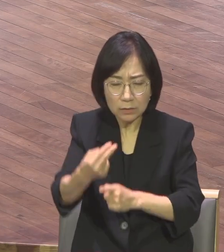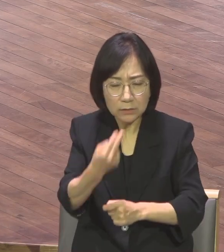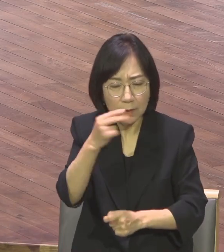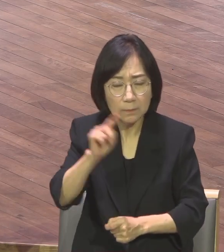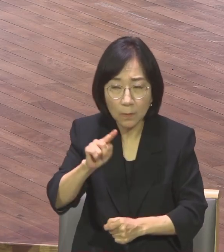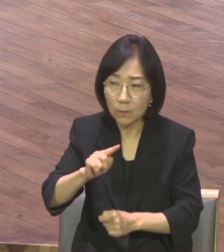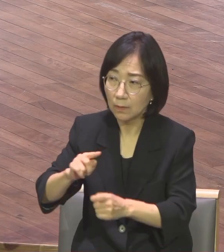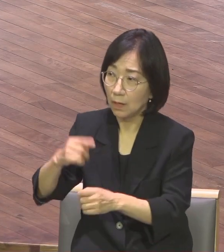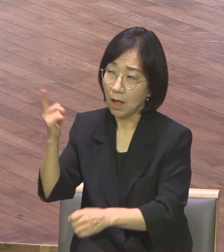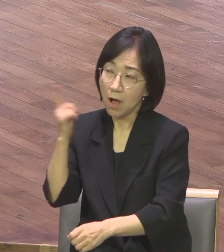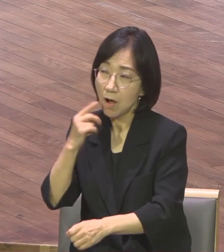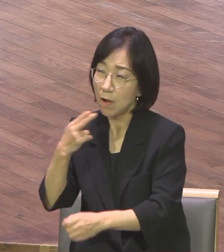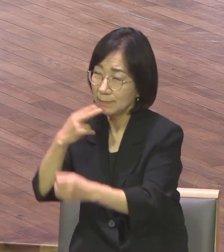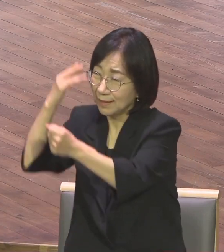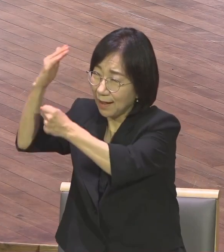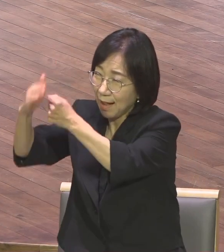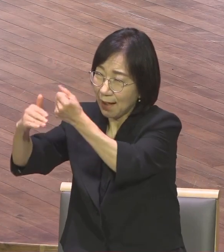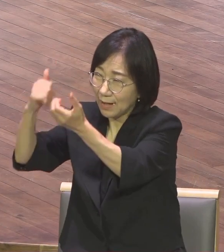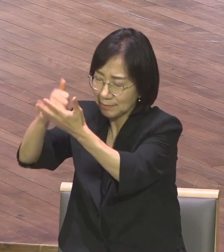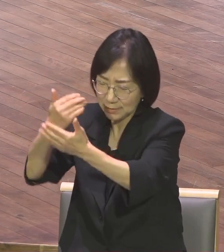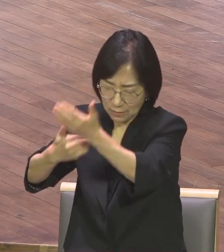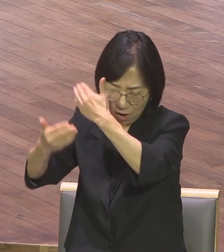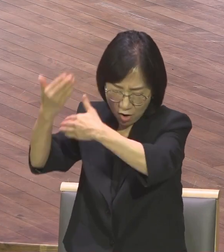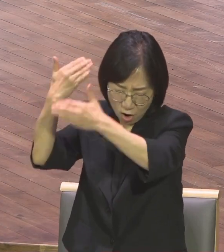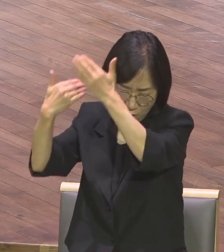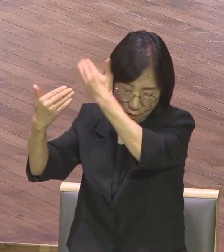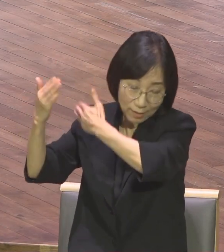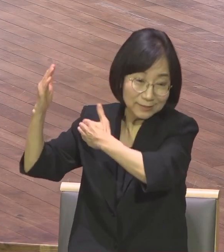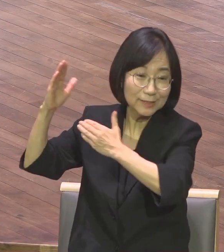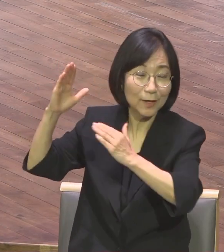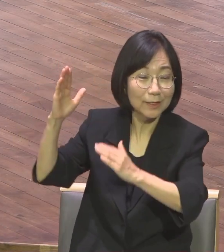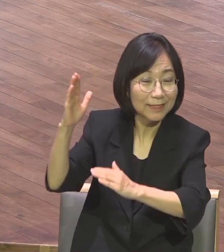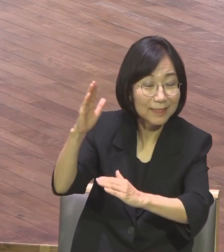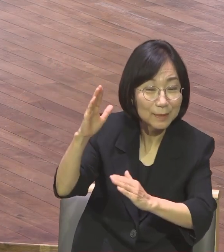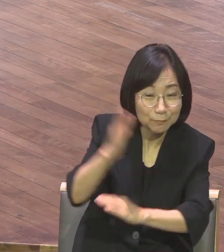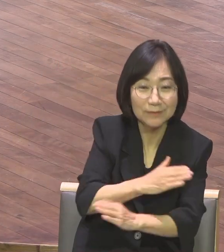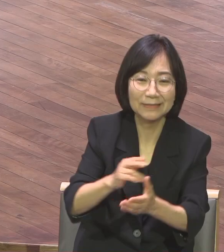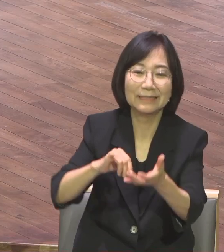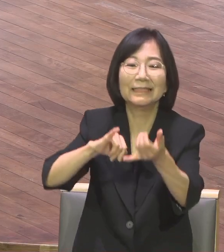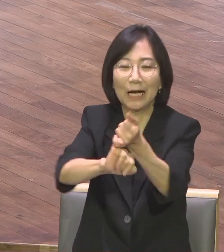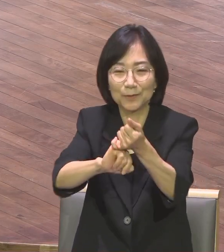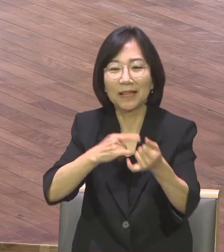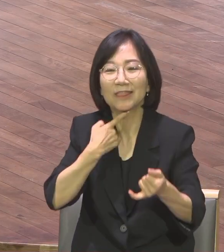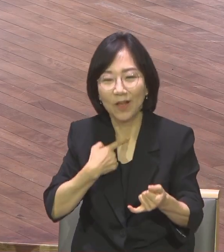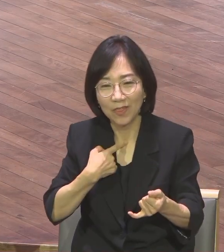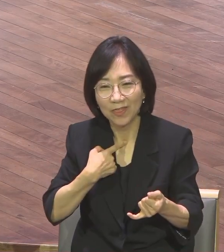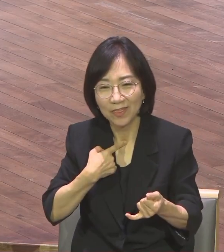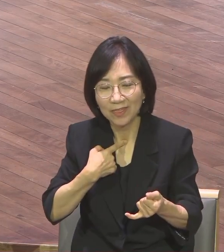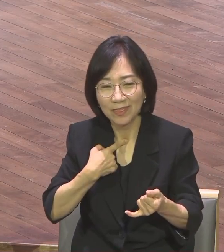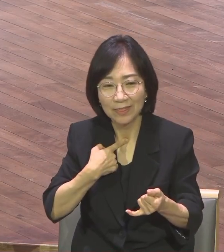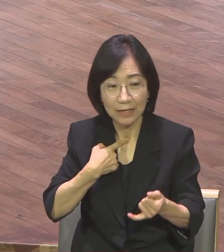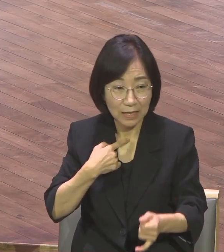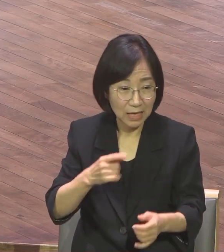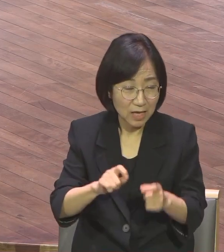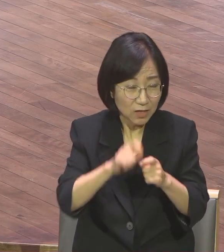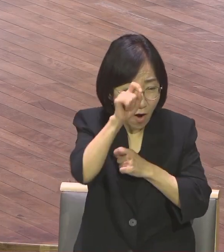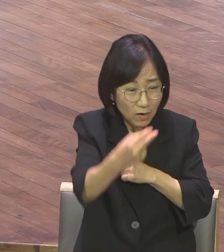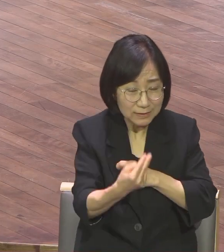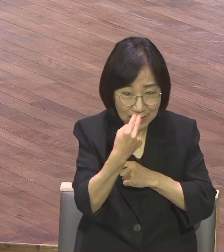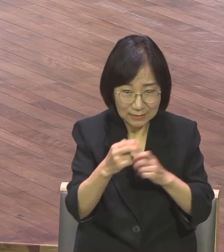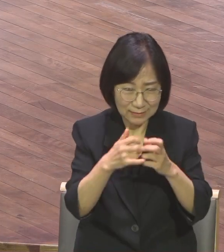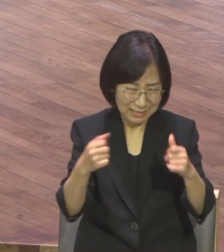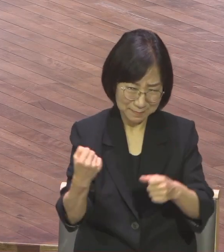하나님이 영원부터 약속하신 것이라고 밝히고 있어요. 영원전에 영생은 인간이 만든 것이